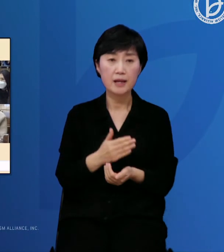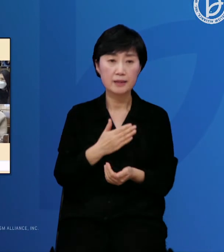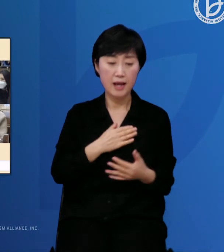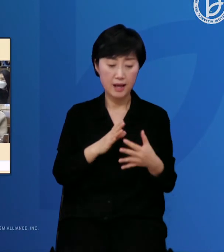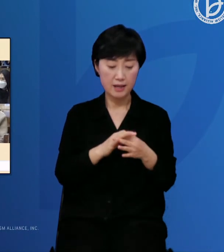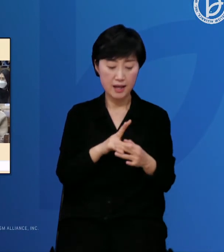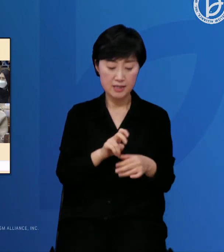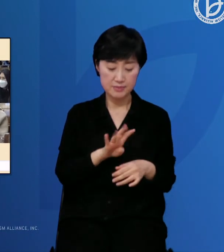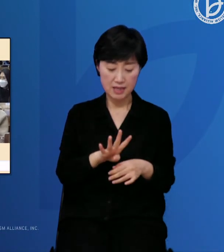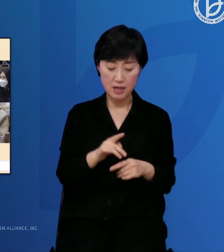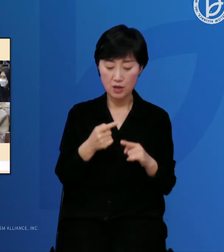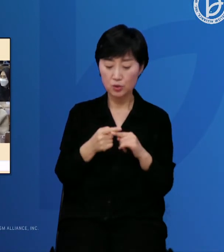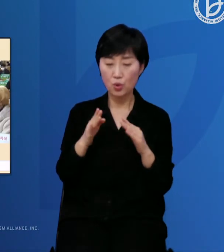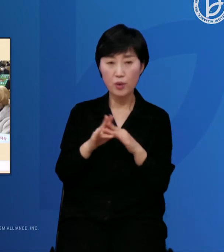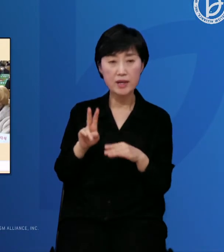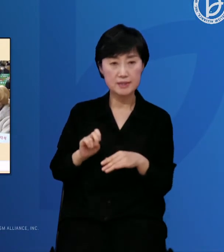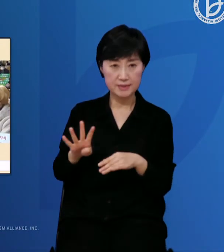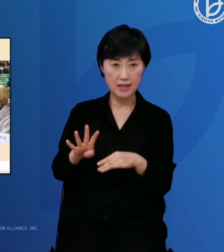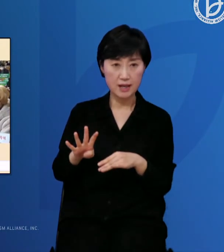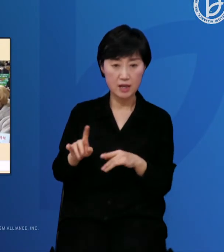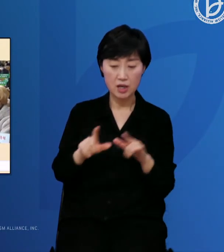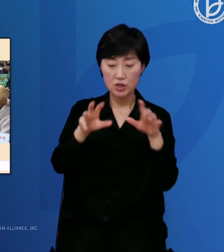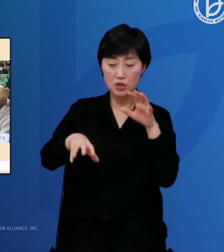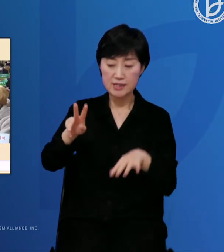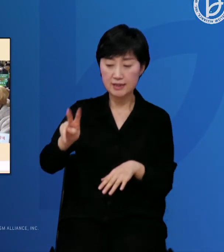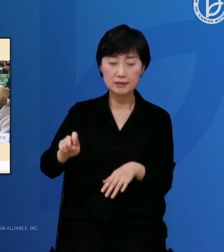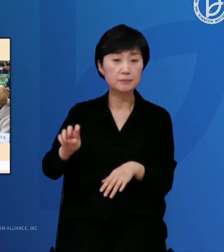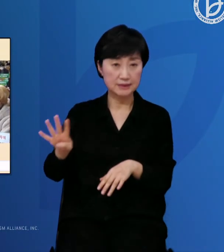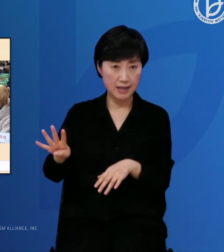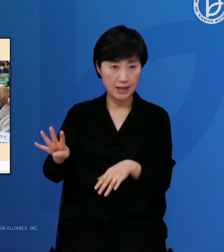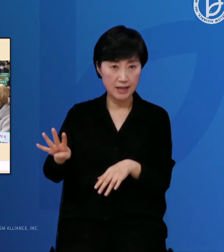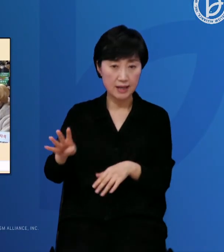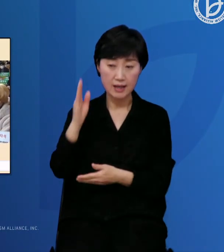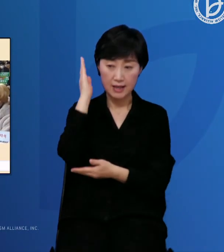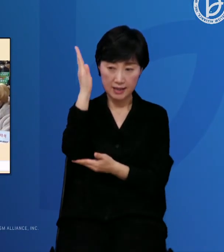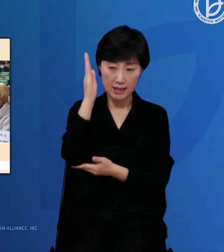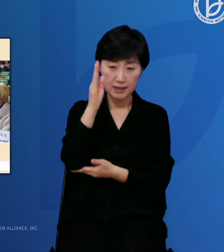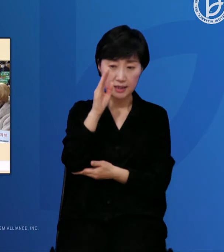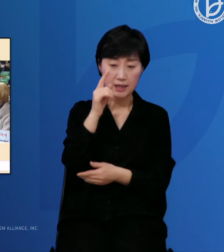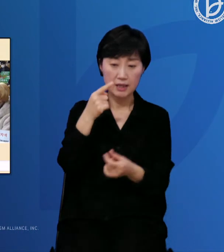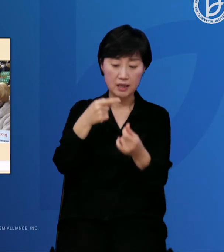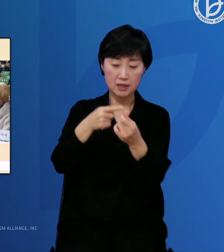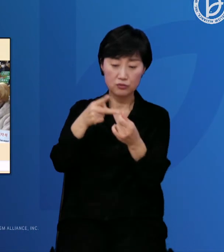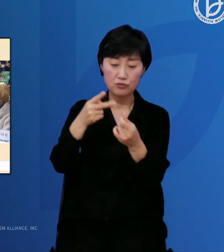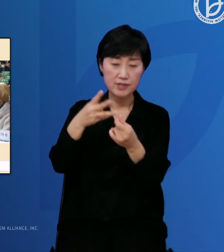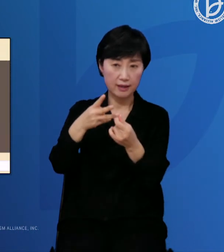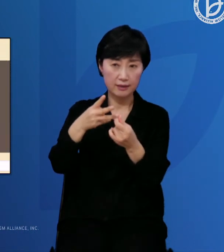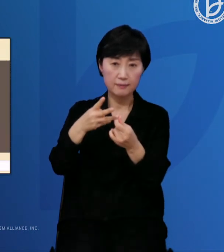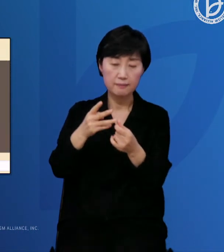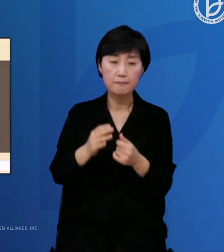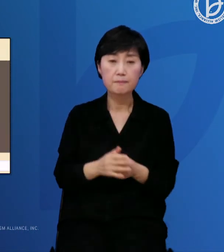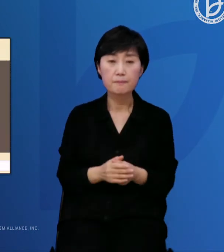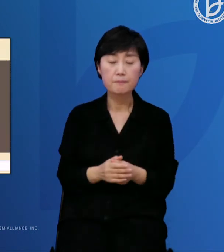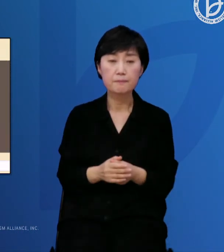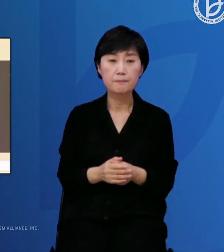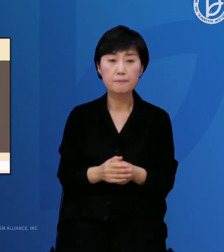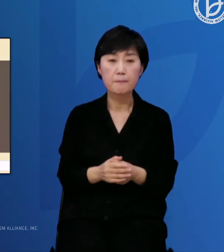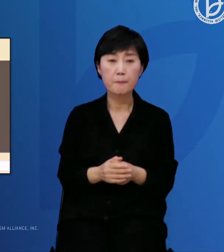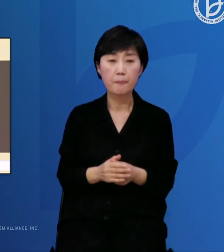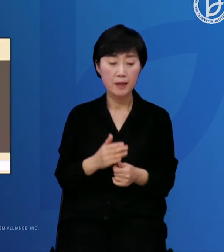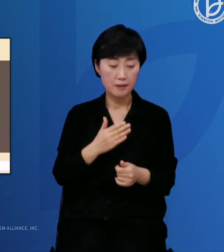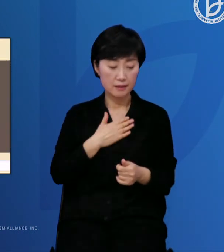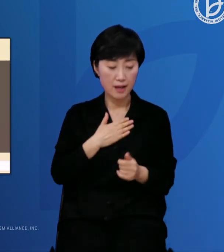24, 교회 24, 현장 24라는 제목으로 세 강의 말씀을 전했습니다. 류광수 목사는